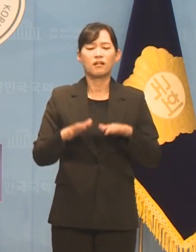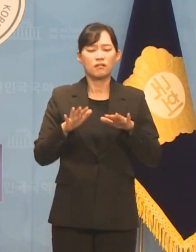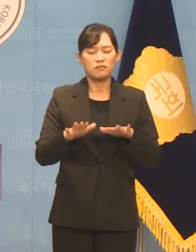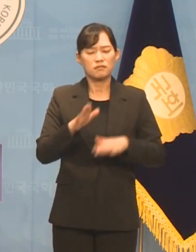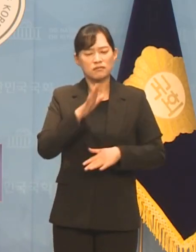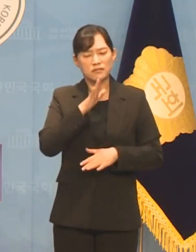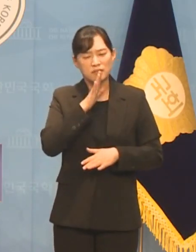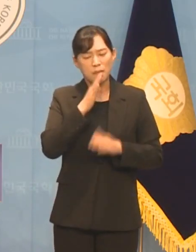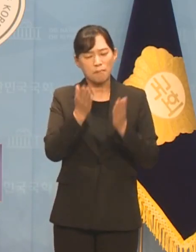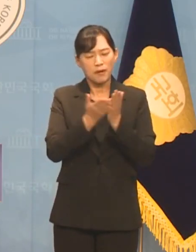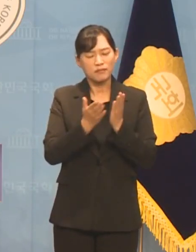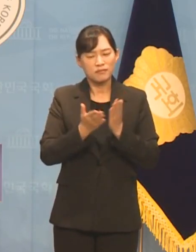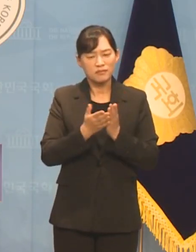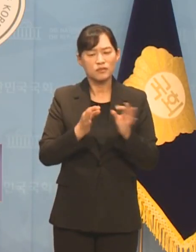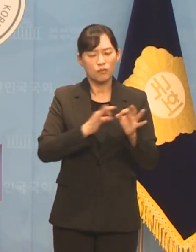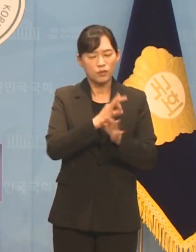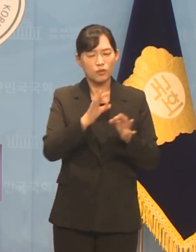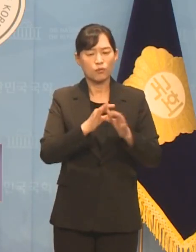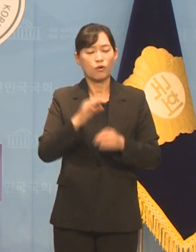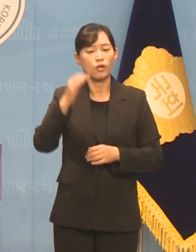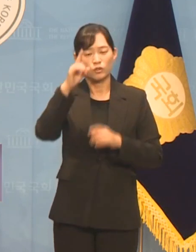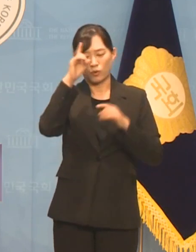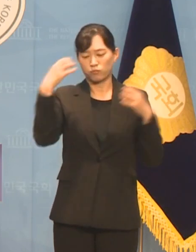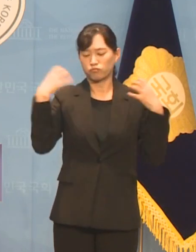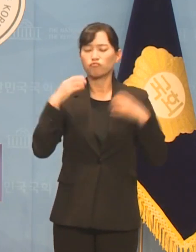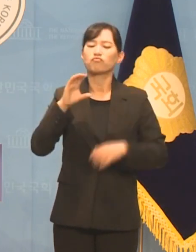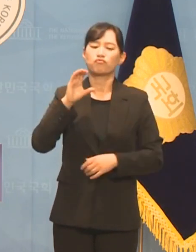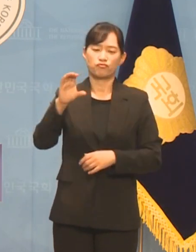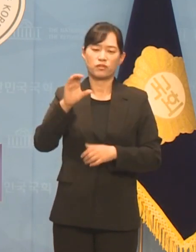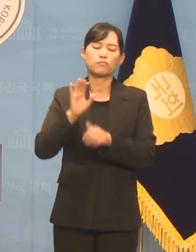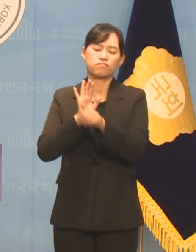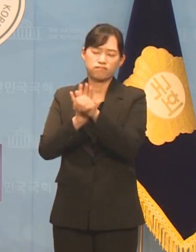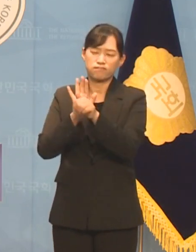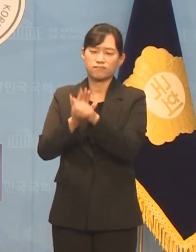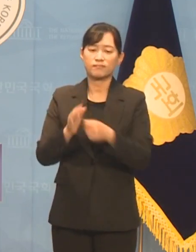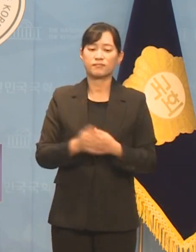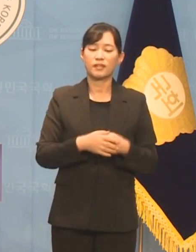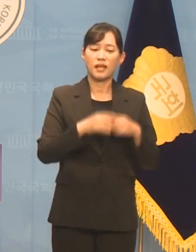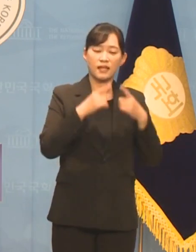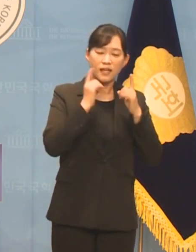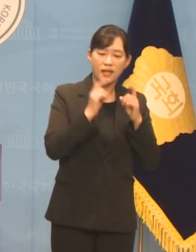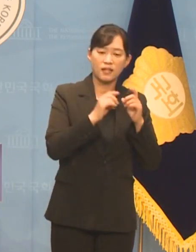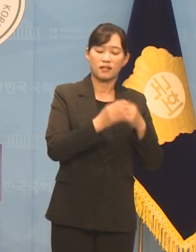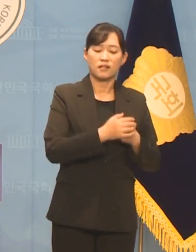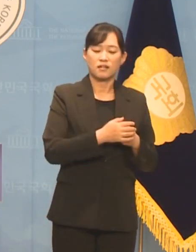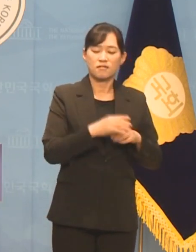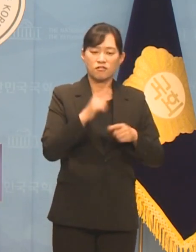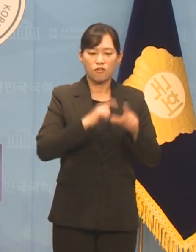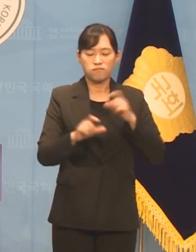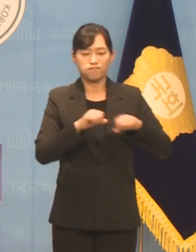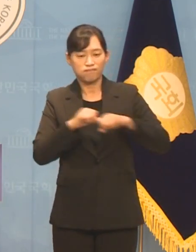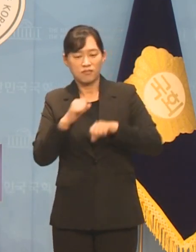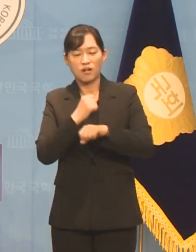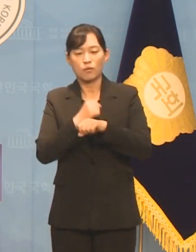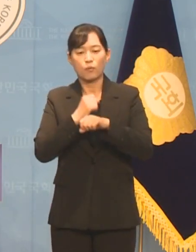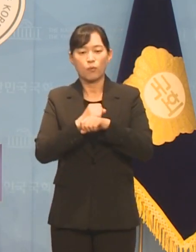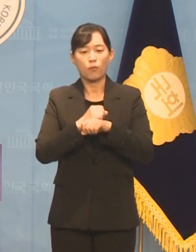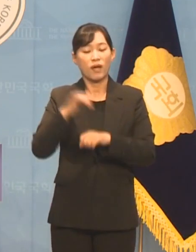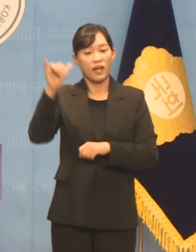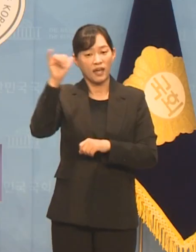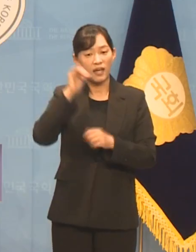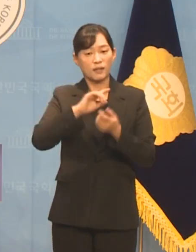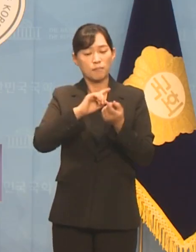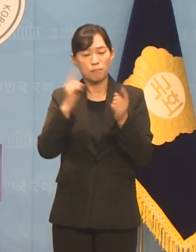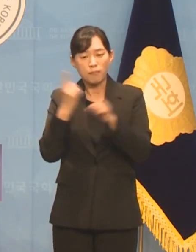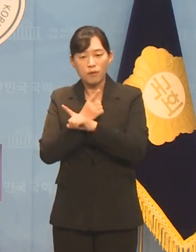현실성 있는 재정 전략으로 정부 투자를 뒷받침하겠습니다. 민간 활력을 끌어올려 AI 전환과 기후